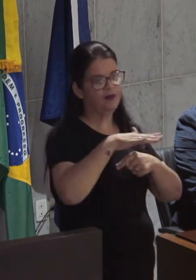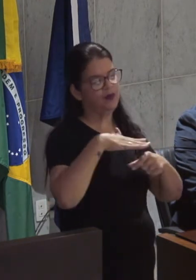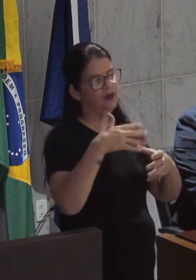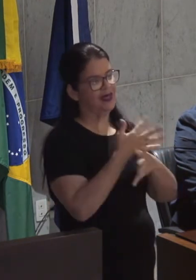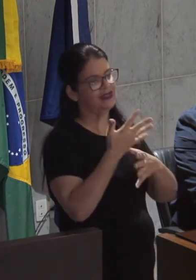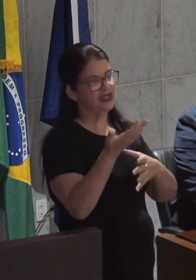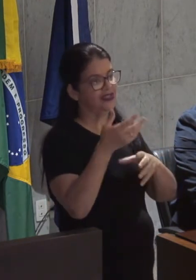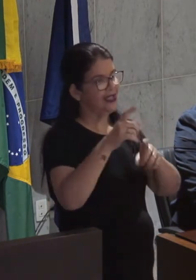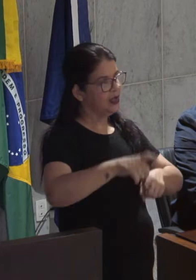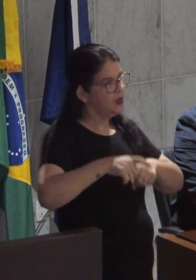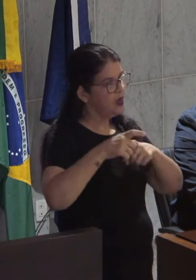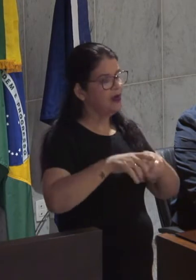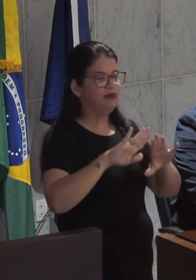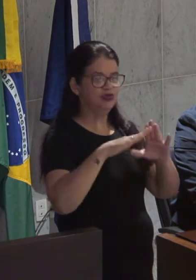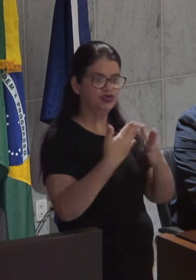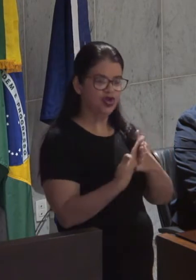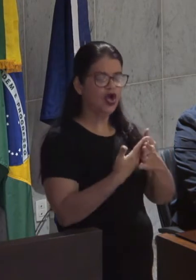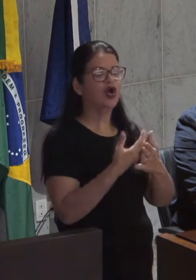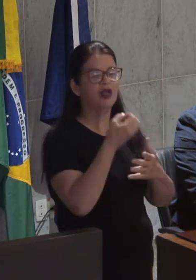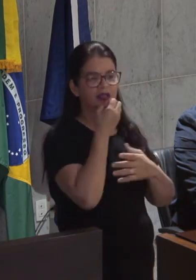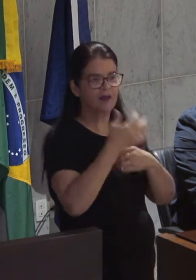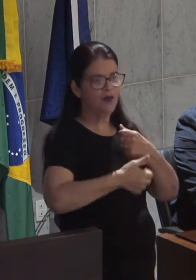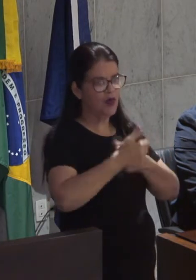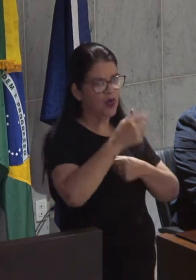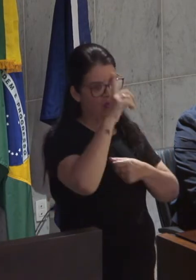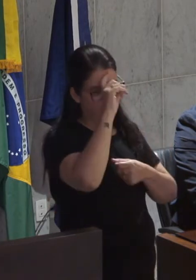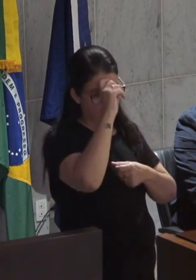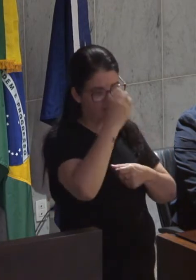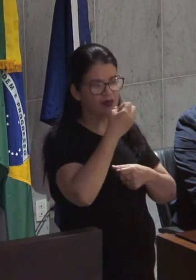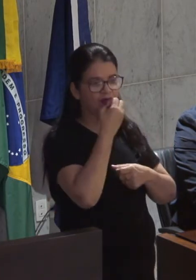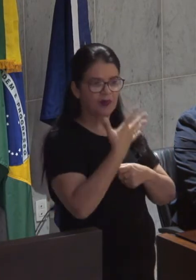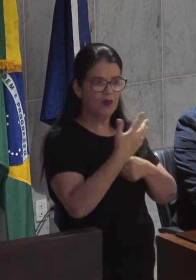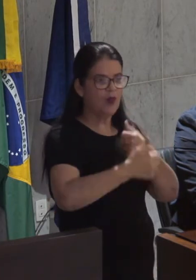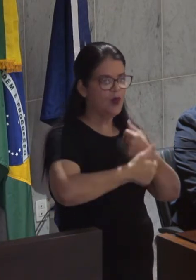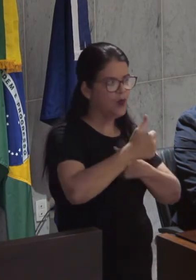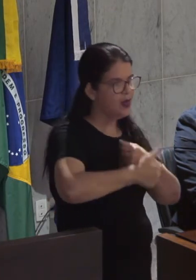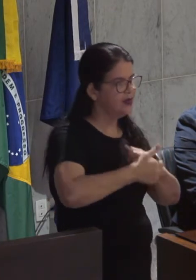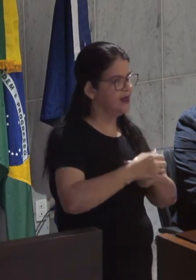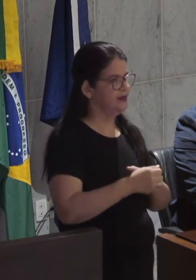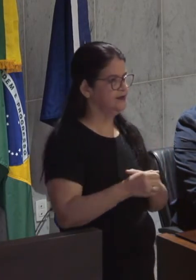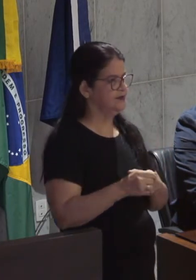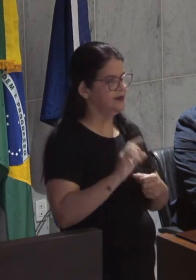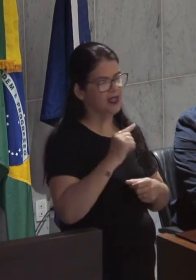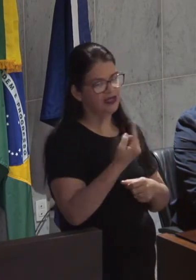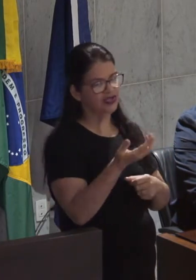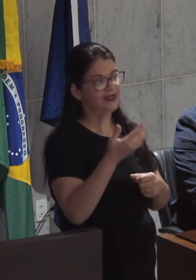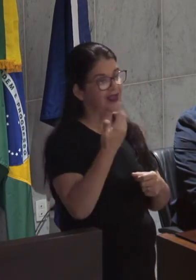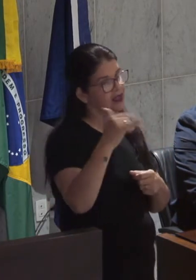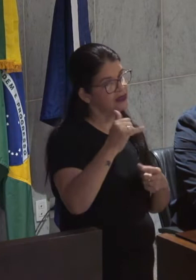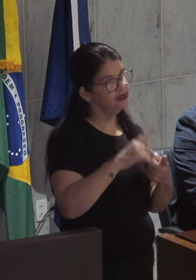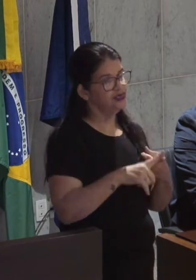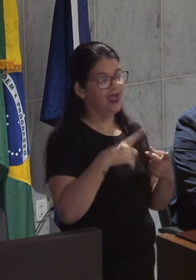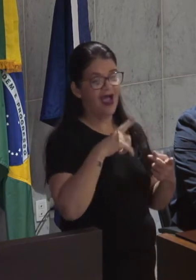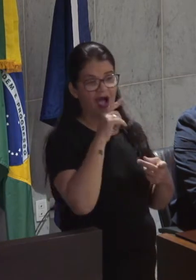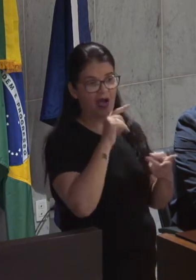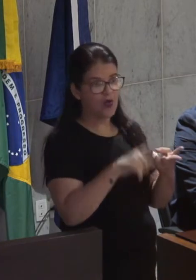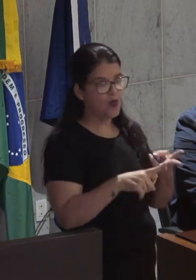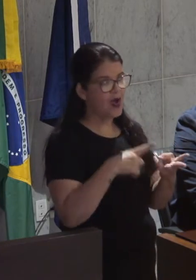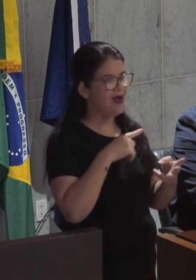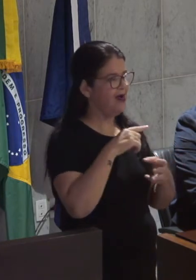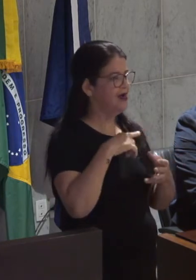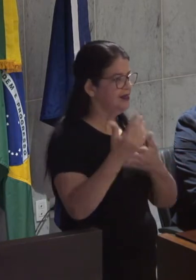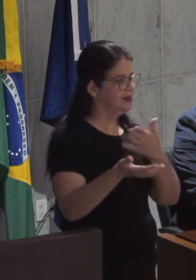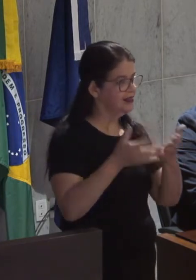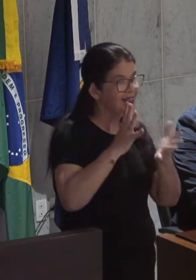no campo uma escola pública de boa qualidade e um hospital público de boa qualidade. A gente quer energia elétrica, água,